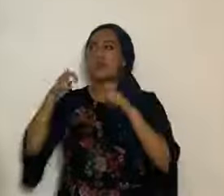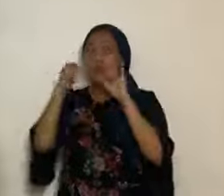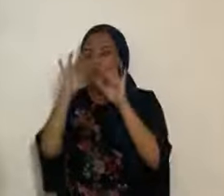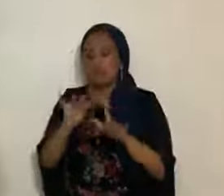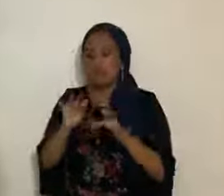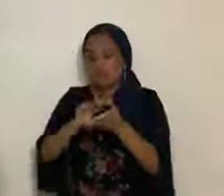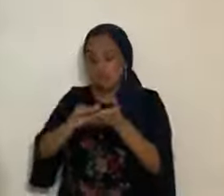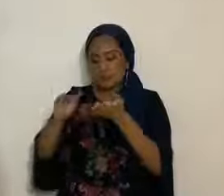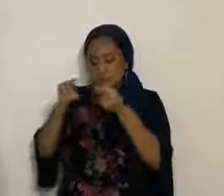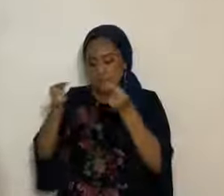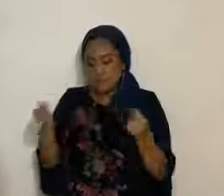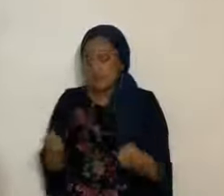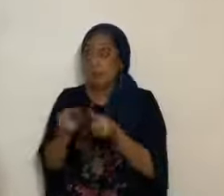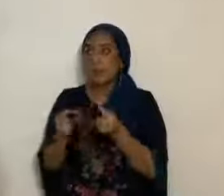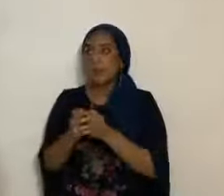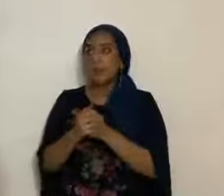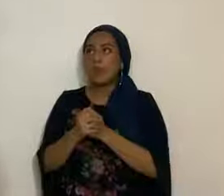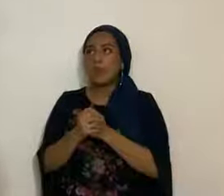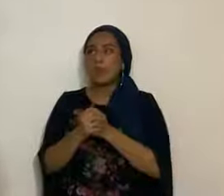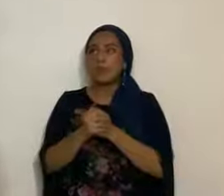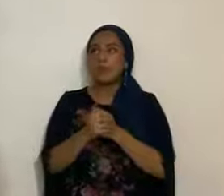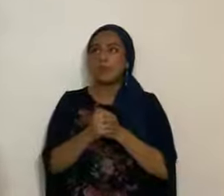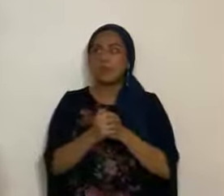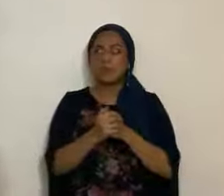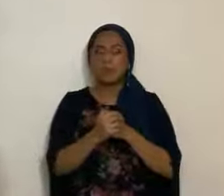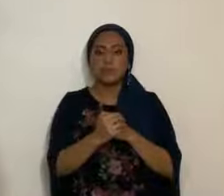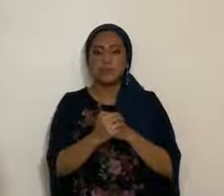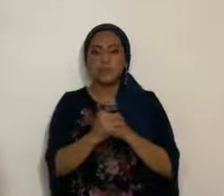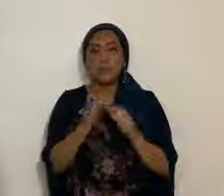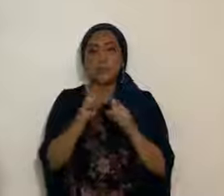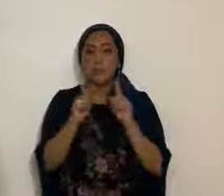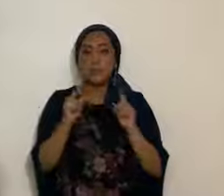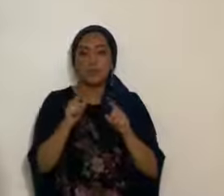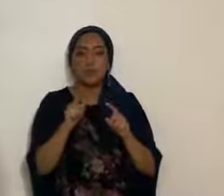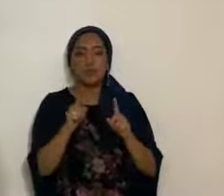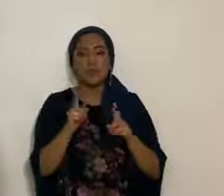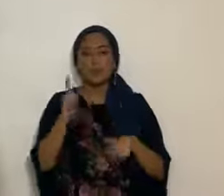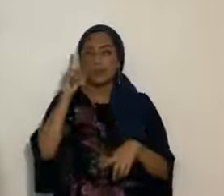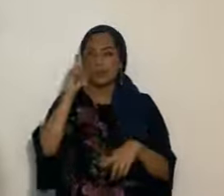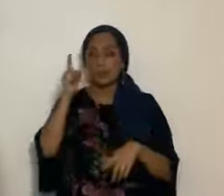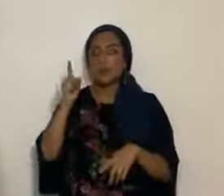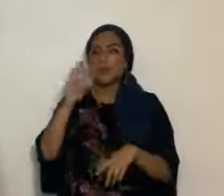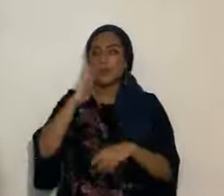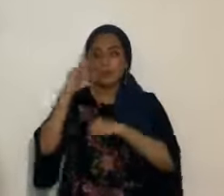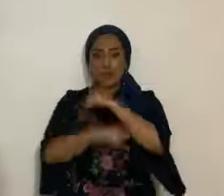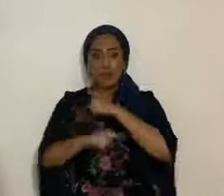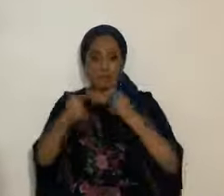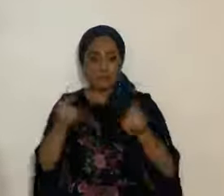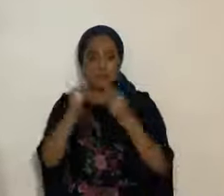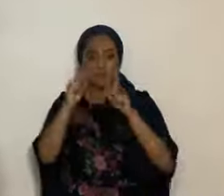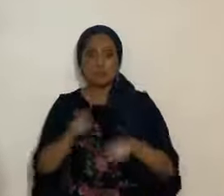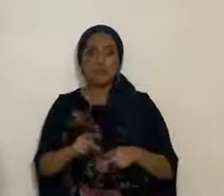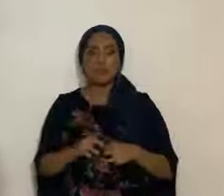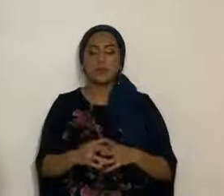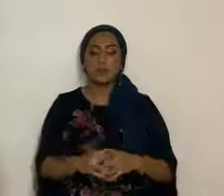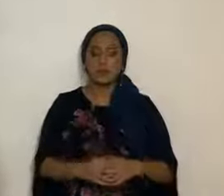y la rebelión, aunque de ningún modo tendrá por inocente al culpable, que visita la maldad de los